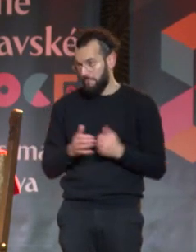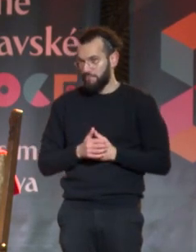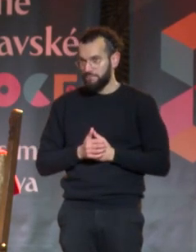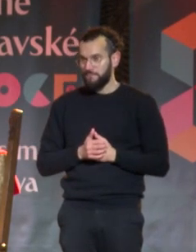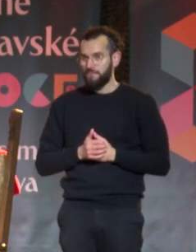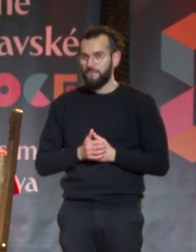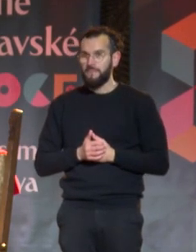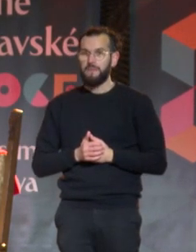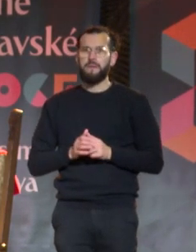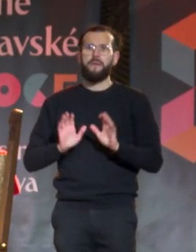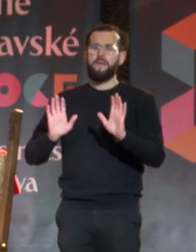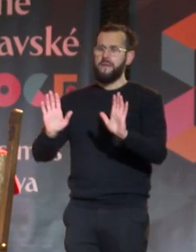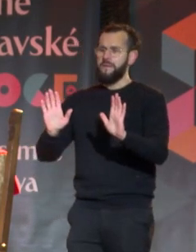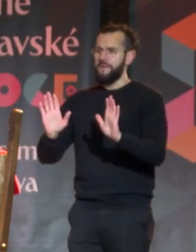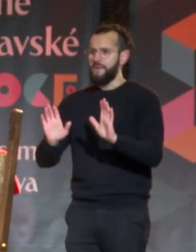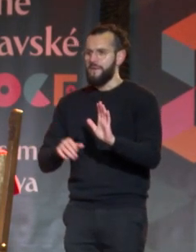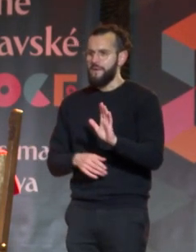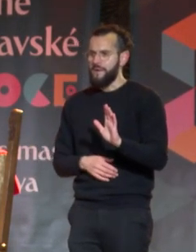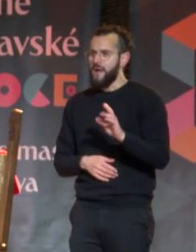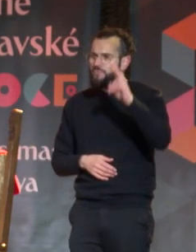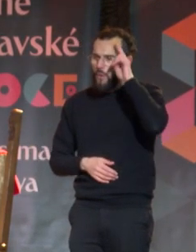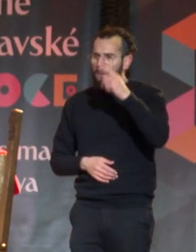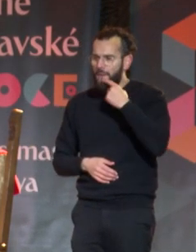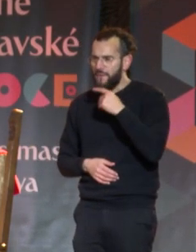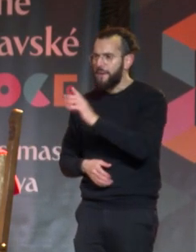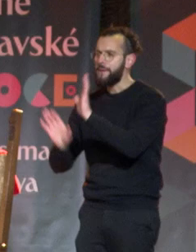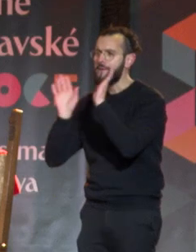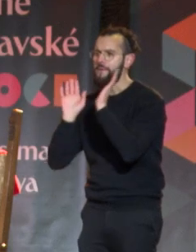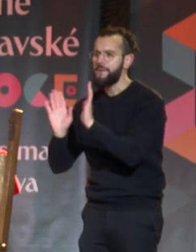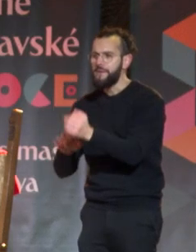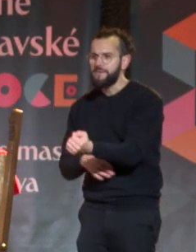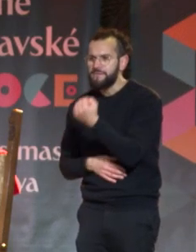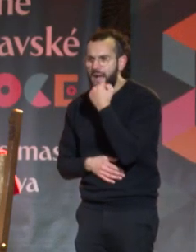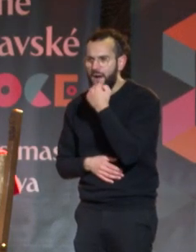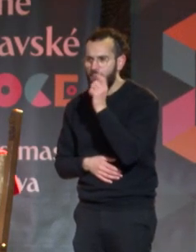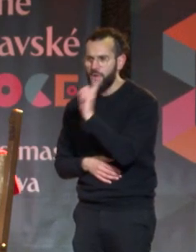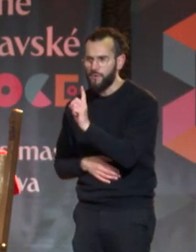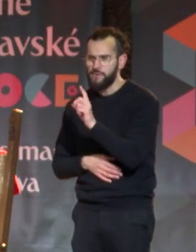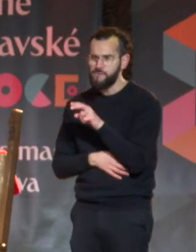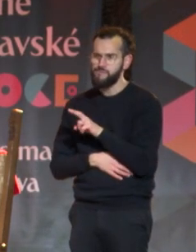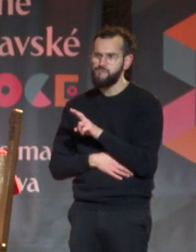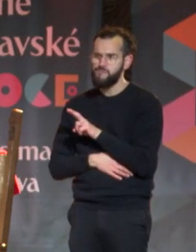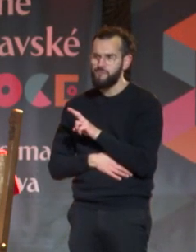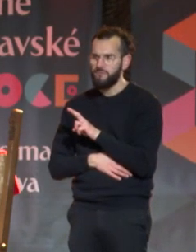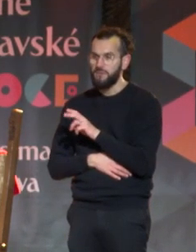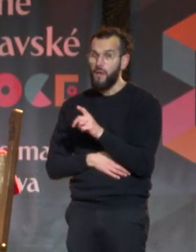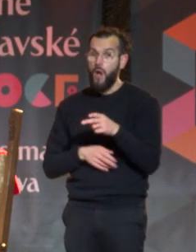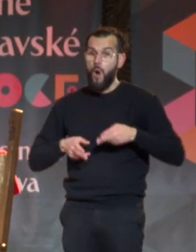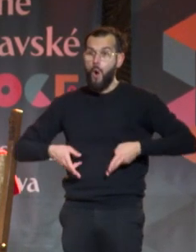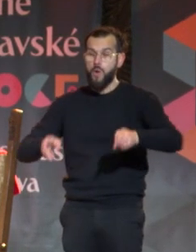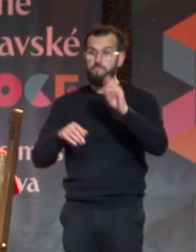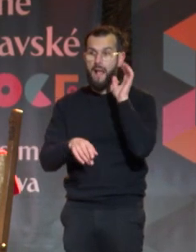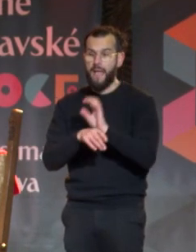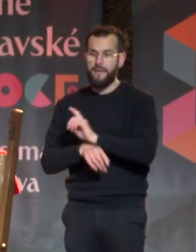Pre vaše bezpečie, zasypí domovník a prepaľuje Slávku očami. Na chodbách